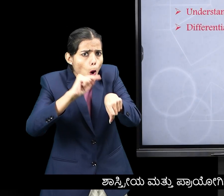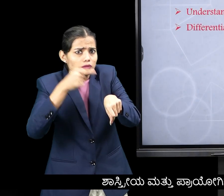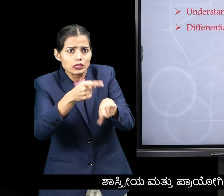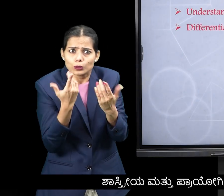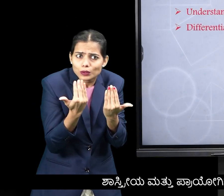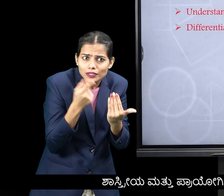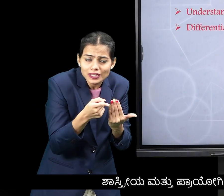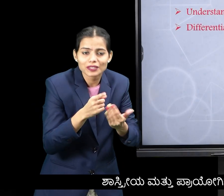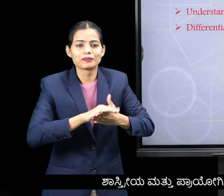ಸಂಭವನೀಯತೆಯನ್ನ ಪ್ರತ್ಯೇಕಿಸಿ.